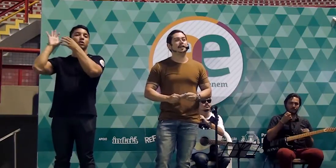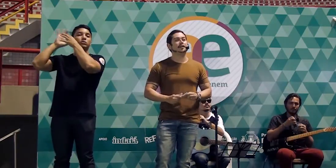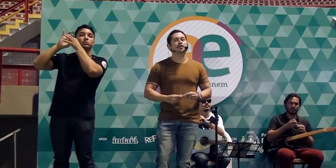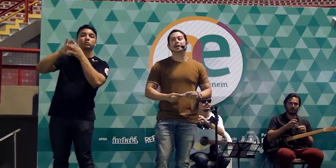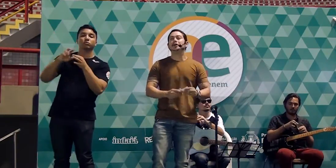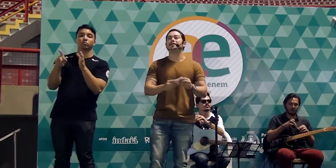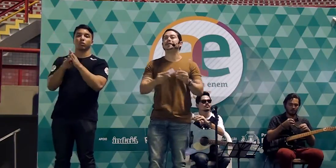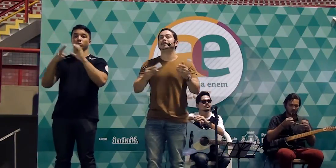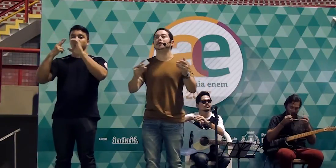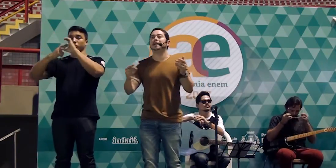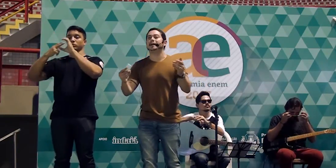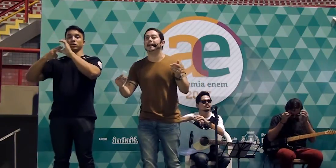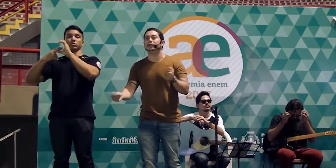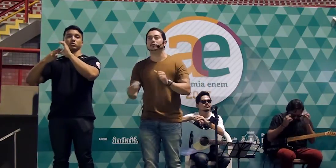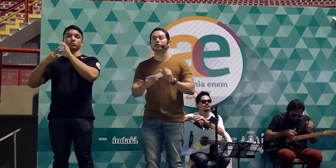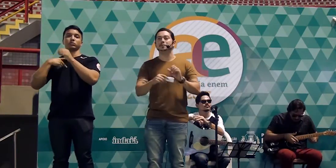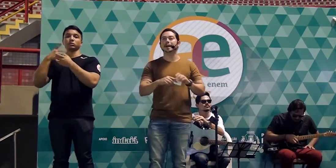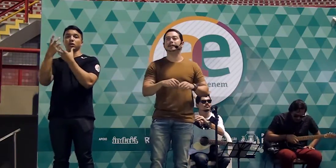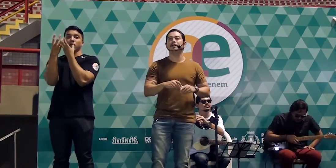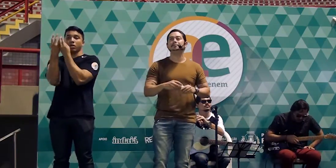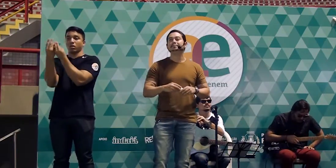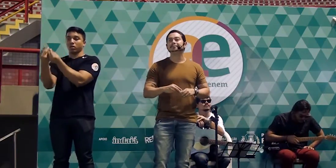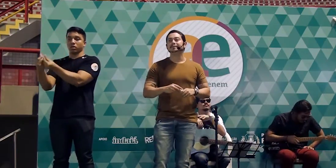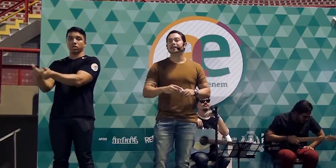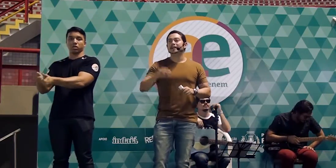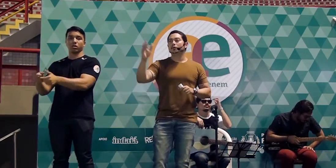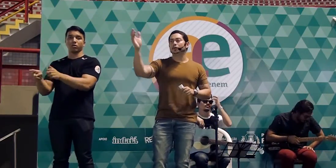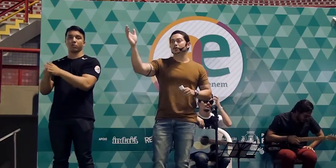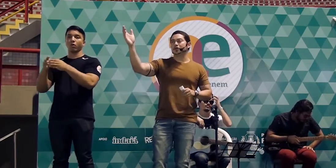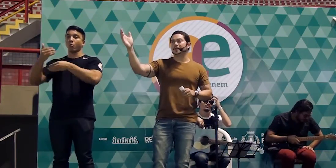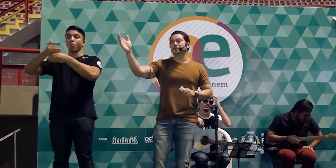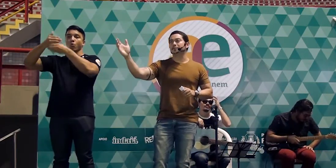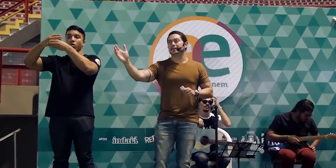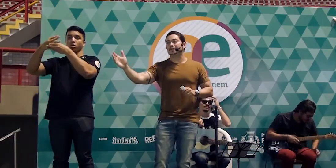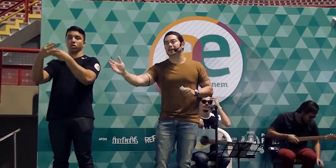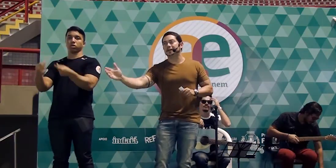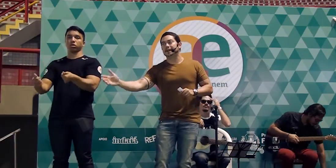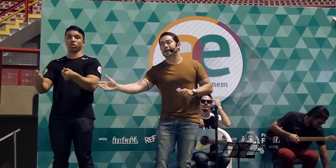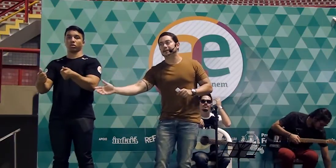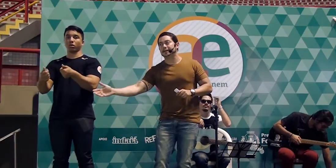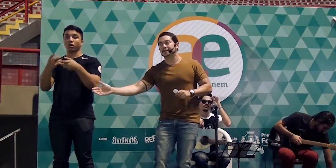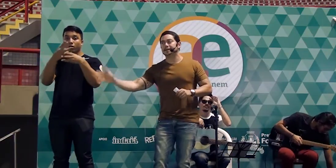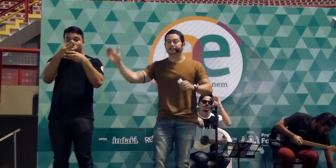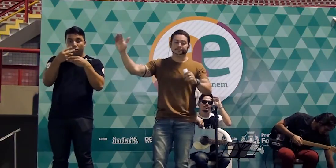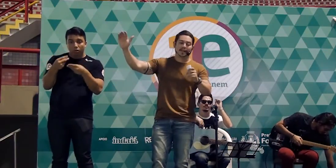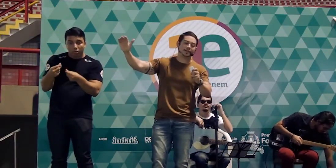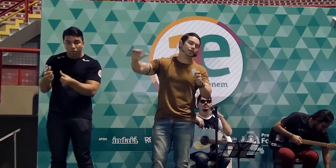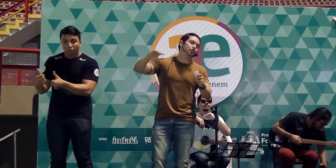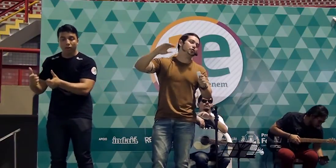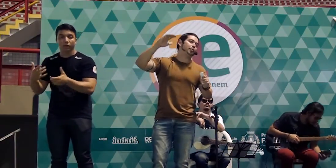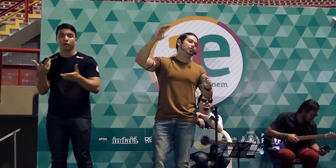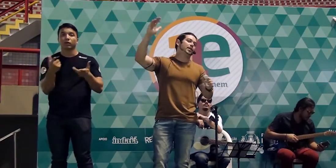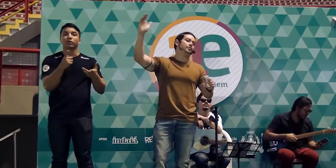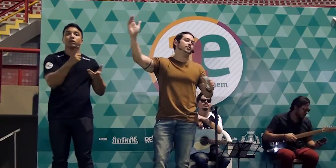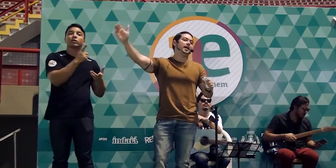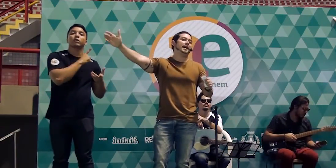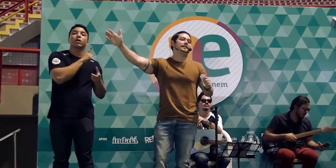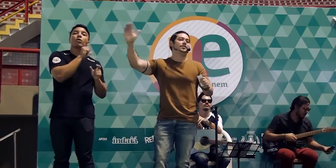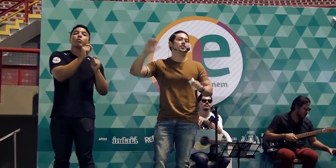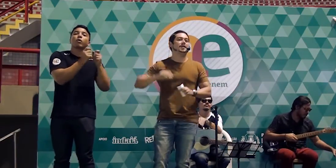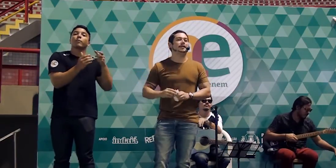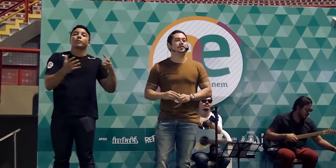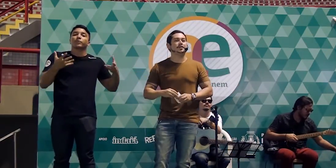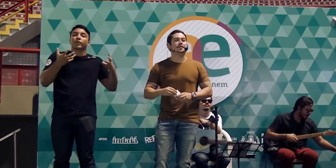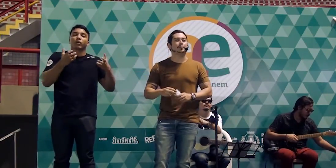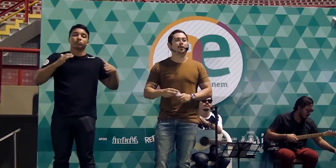caráter socialista, e 89 era a queda do Muro de Berlim. Enquanto o socialismo estava entrando em decadência, a gente tinha um projeto de